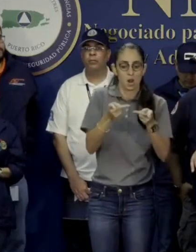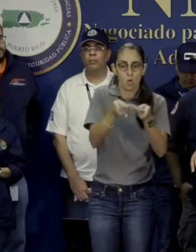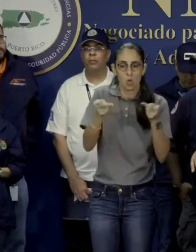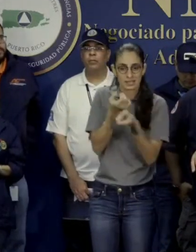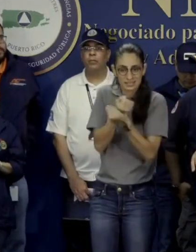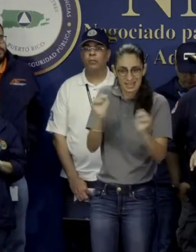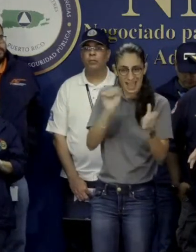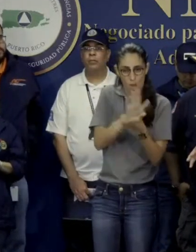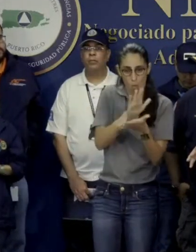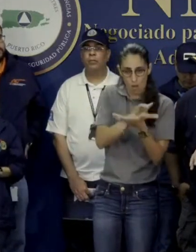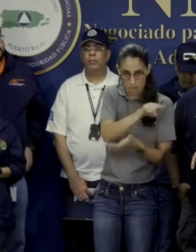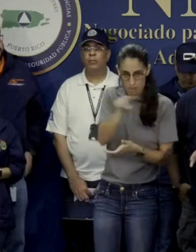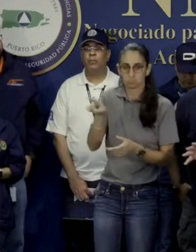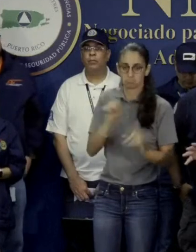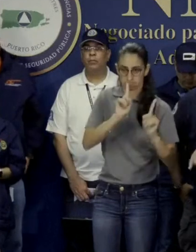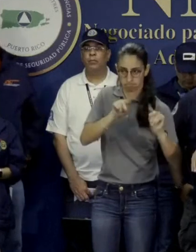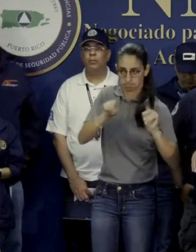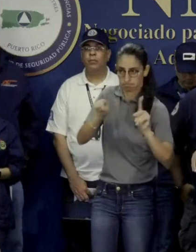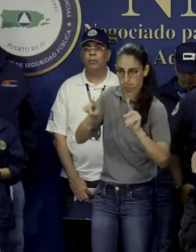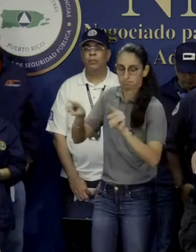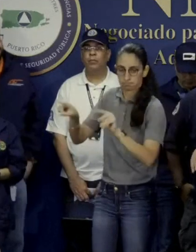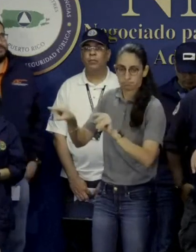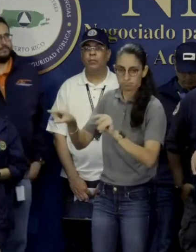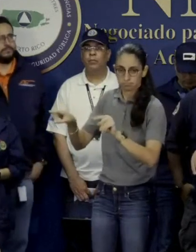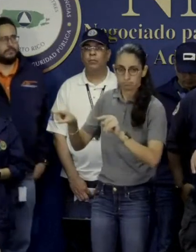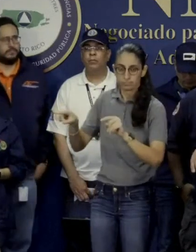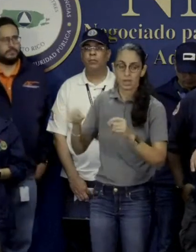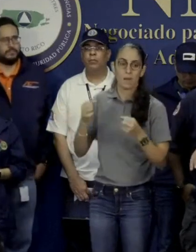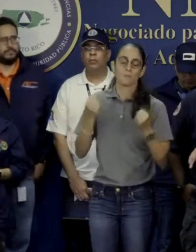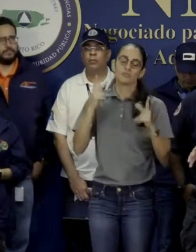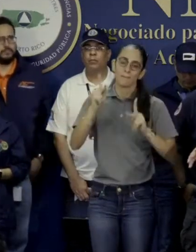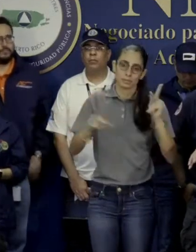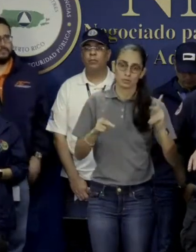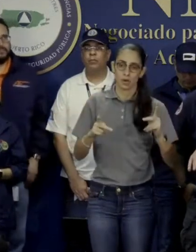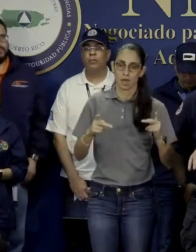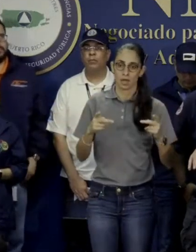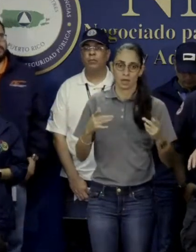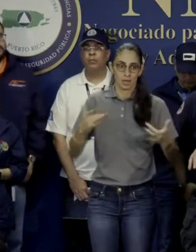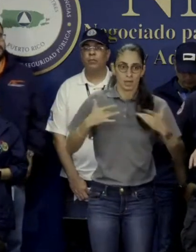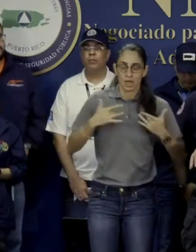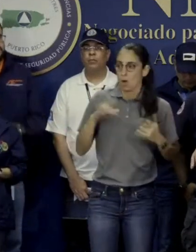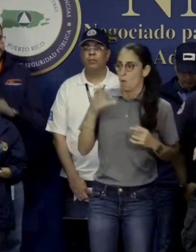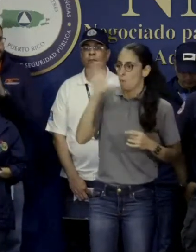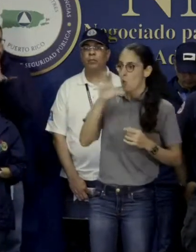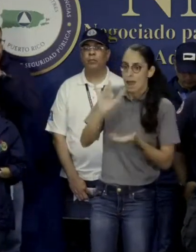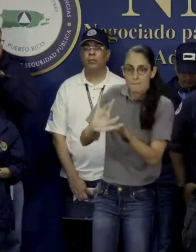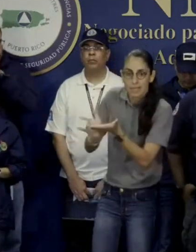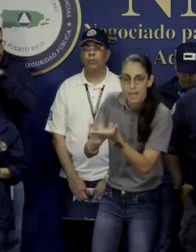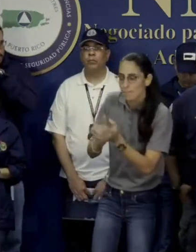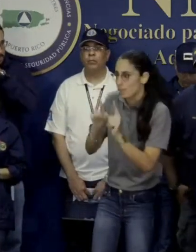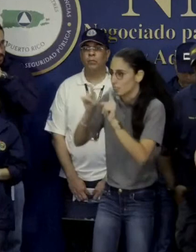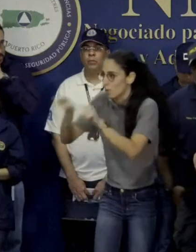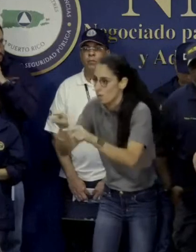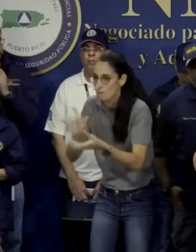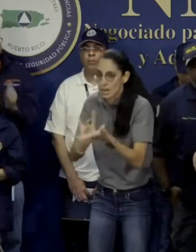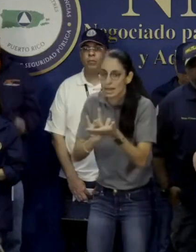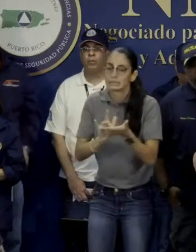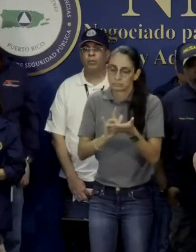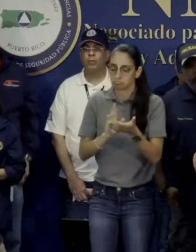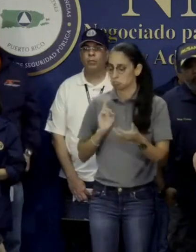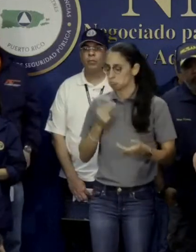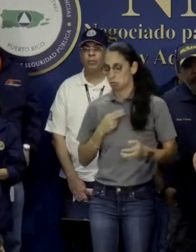¿verdad? Para ver que si mucha gente, yo sé que sale deprisa, a lo mejor no buscaron sus medicamentos, entonces el sistema que hicimos en María